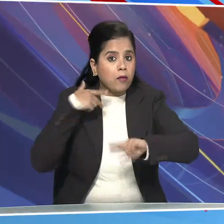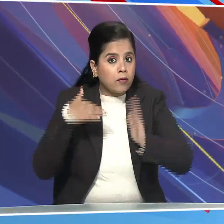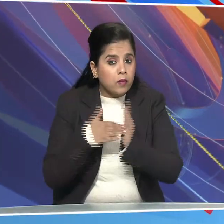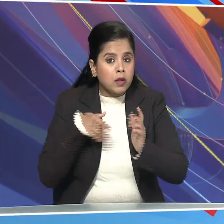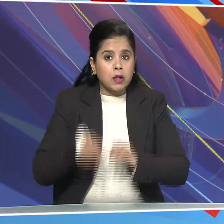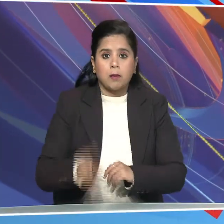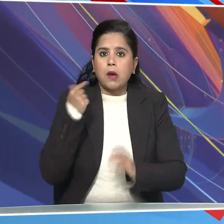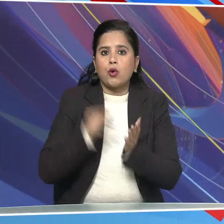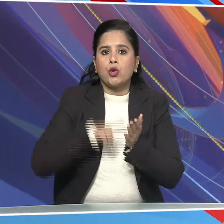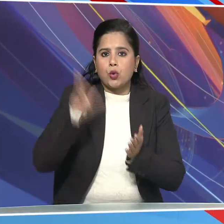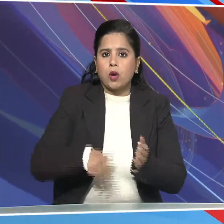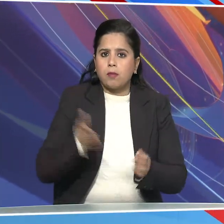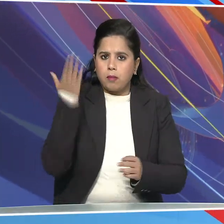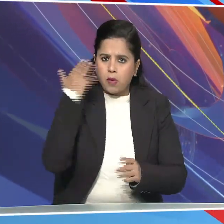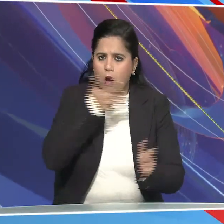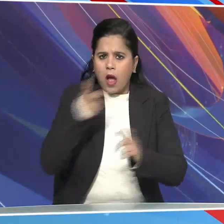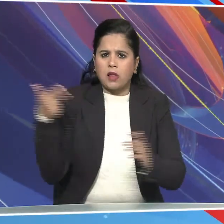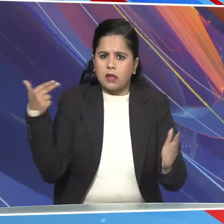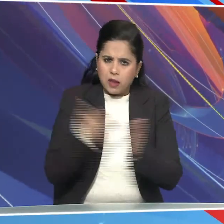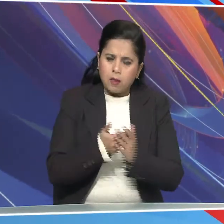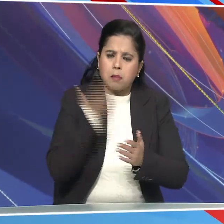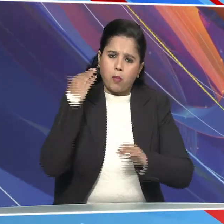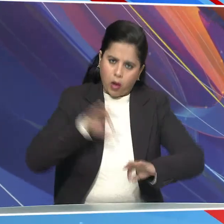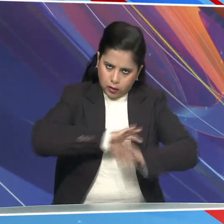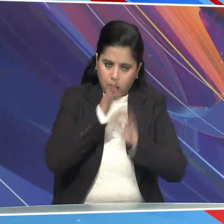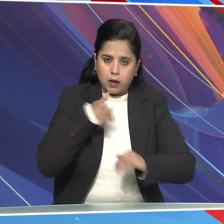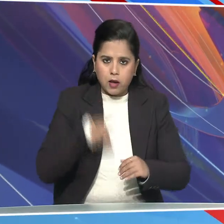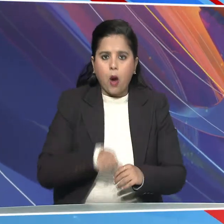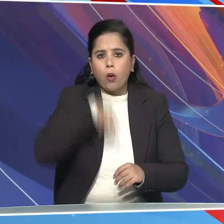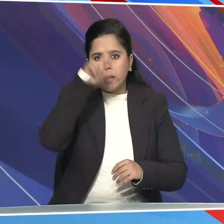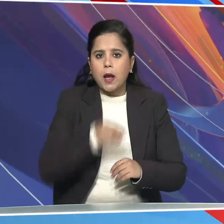संयुक्त राष्ट्र ने आतंकी घोषित कर रखा है